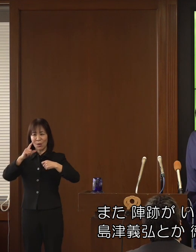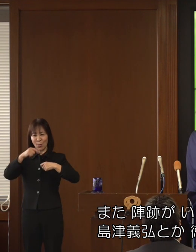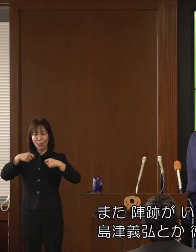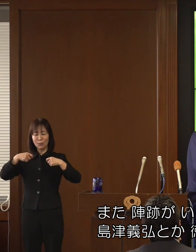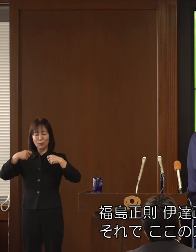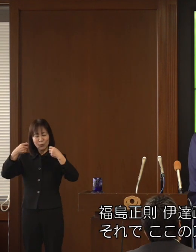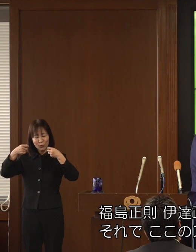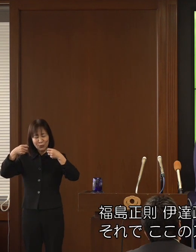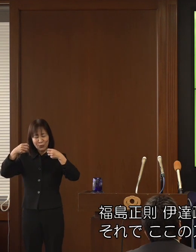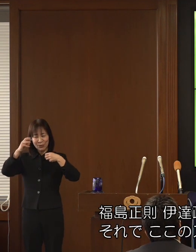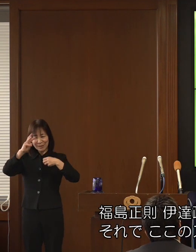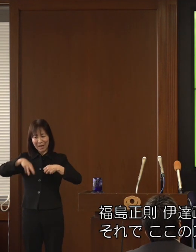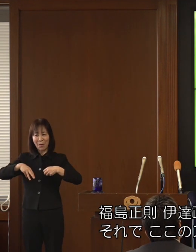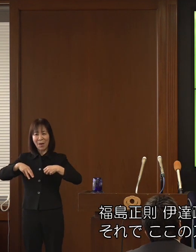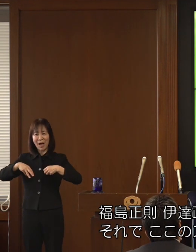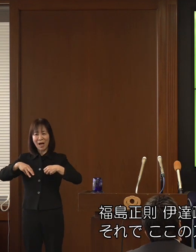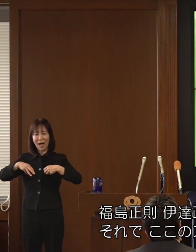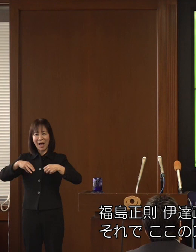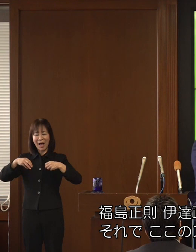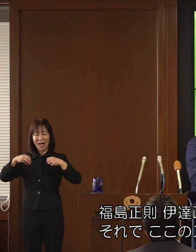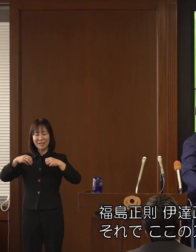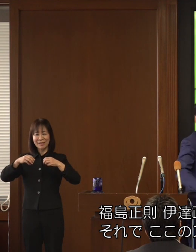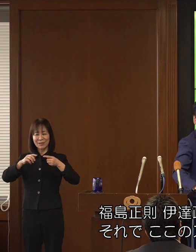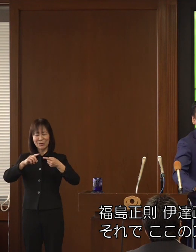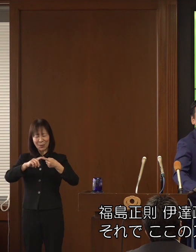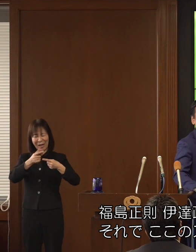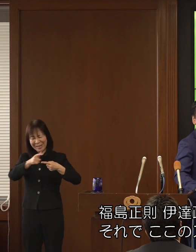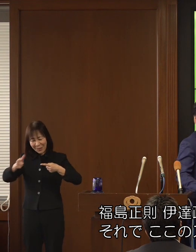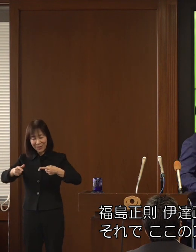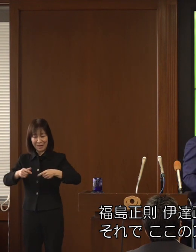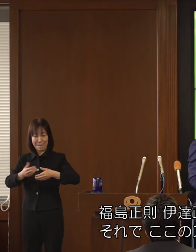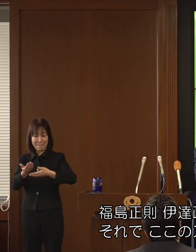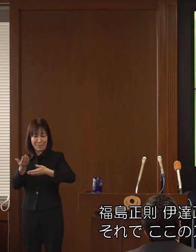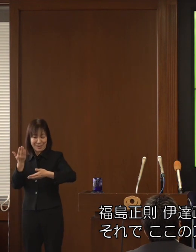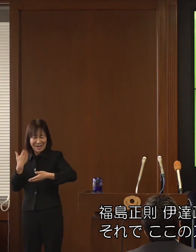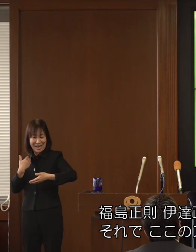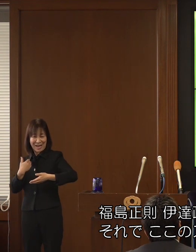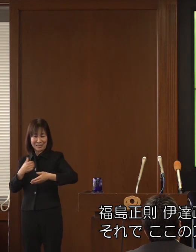正とか福島正宗、伊達政宗、まあいわゆる当時の